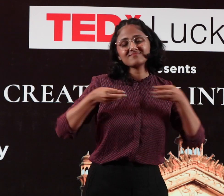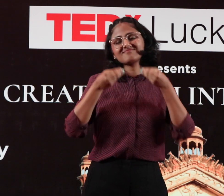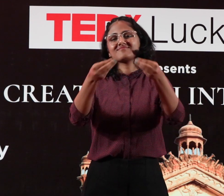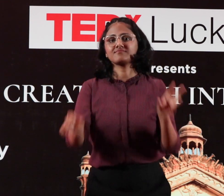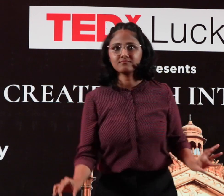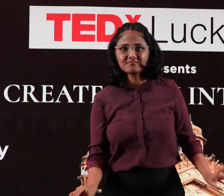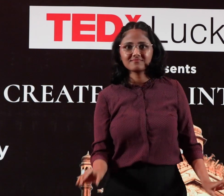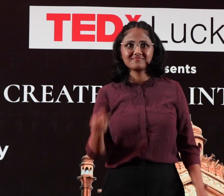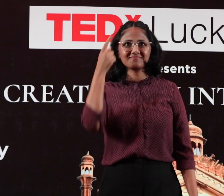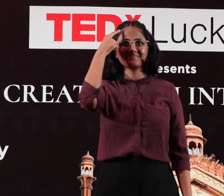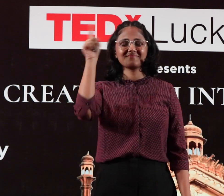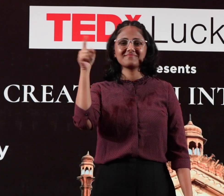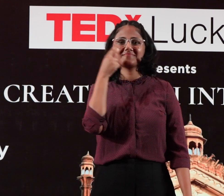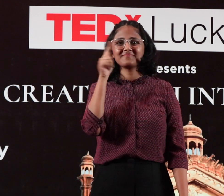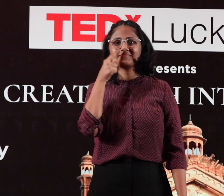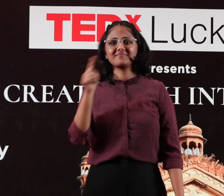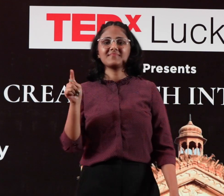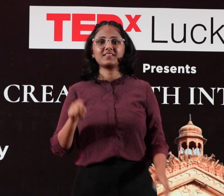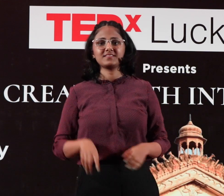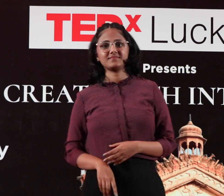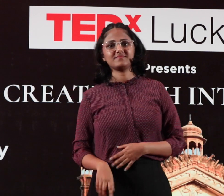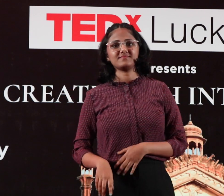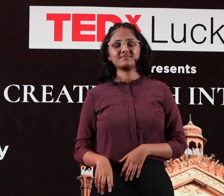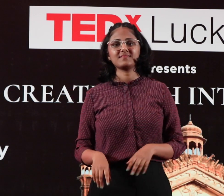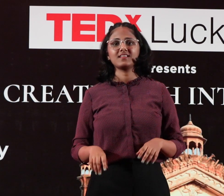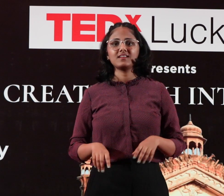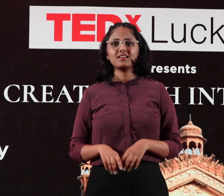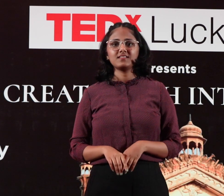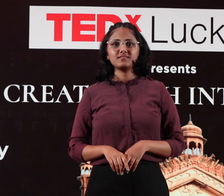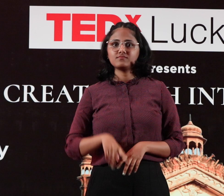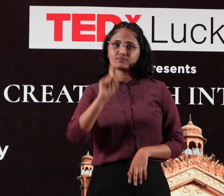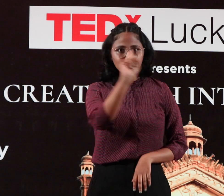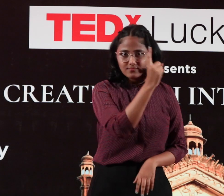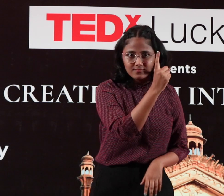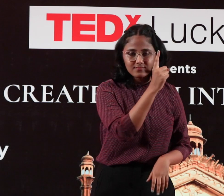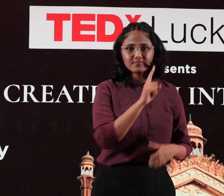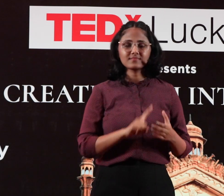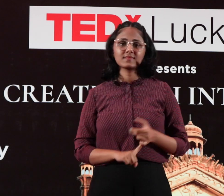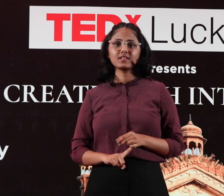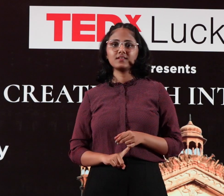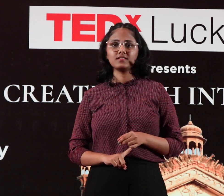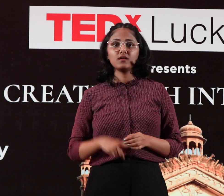पेरेंट्स को सोशल स्टिग्मा वो दूर होते जाए, कम होते जाए. तो दैट इज वन पिलर ये मॉडल काम करता है, फैमिली